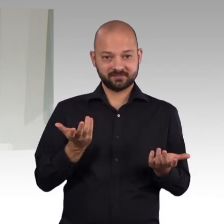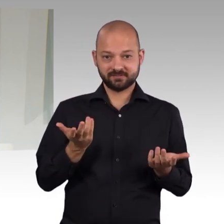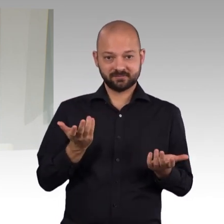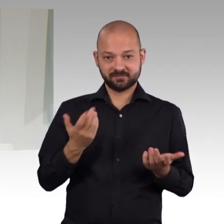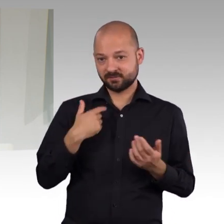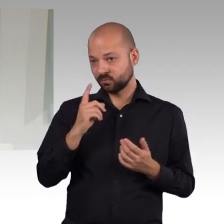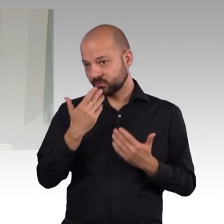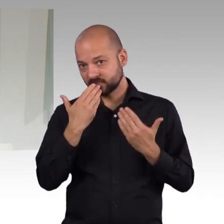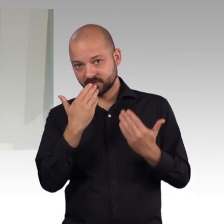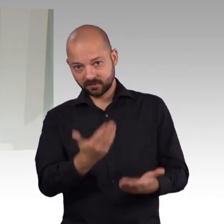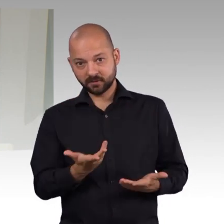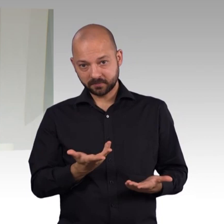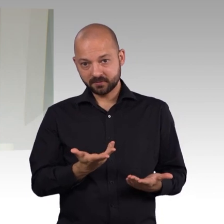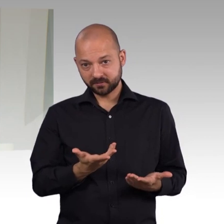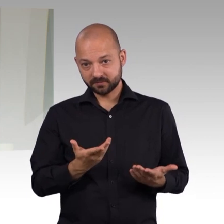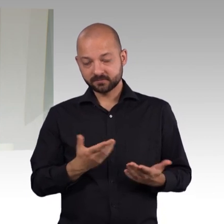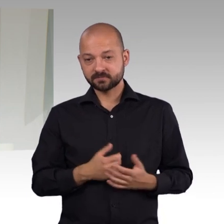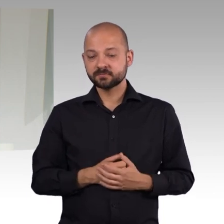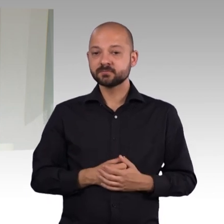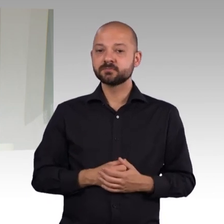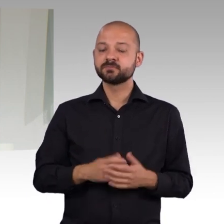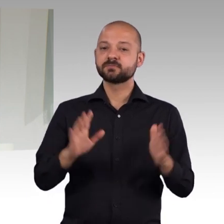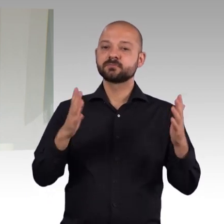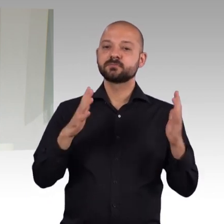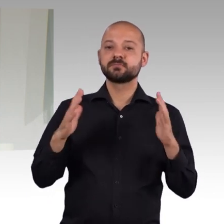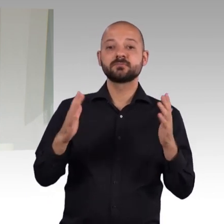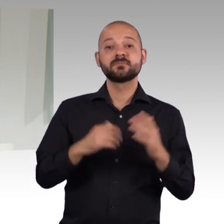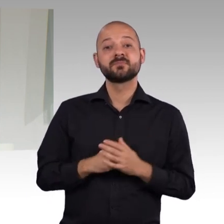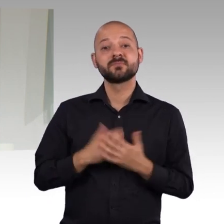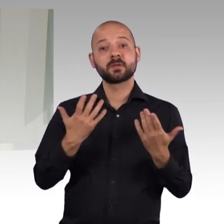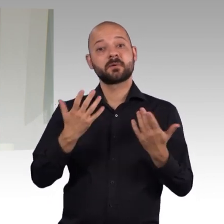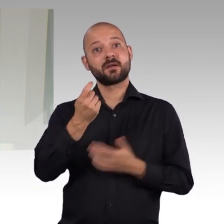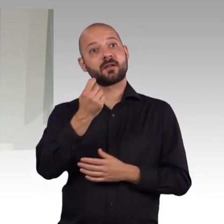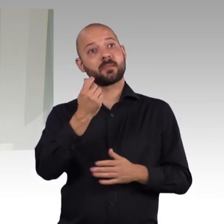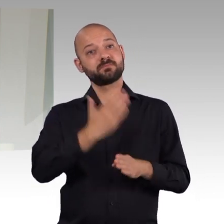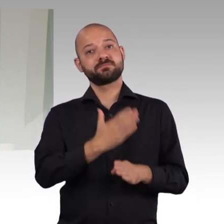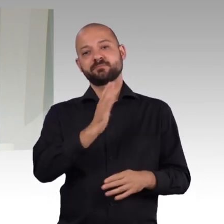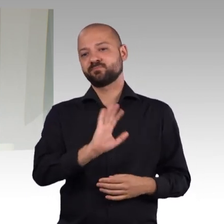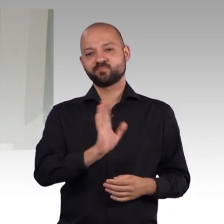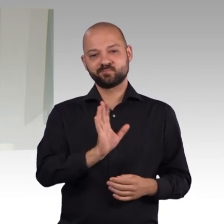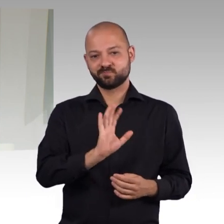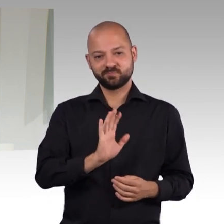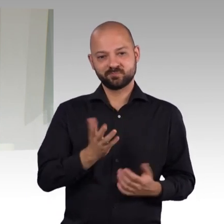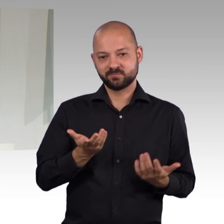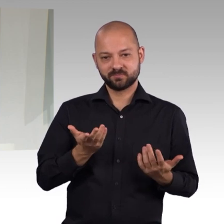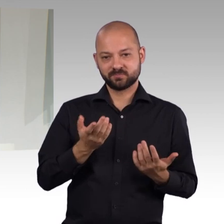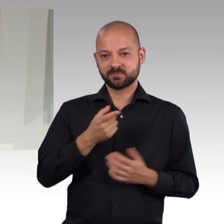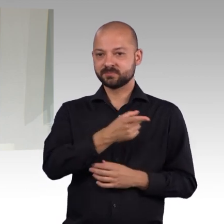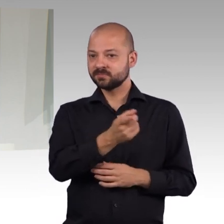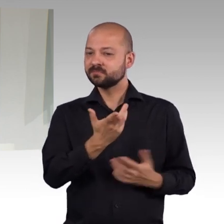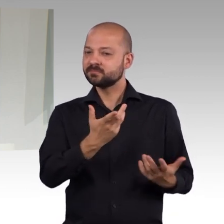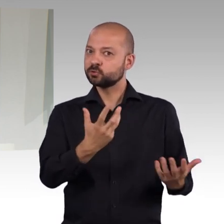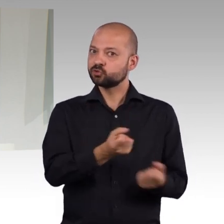legen. Weil es läuft nicht alles rund bei der Bundeswehr und auch nicht bei der Beschaffungsorganisation. Und was wir